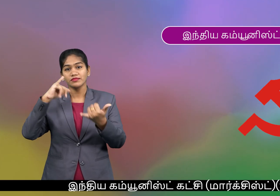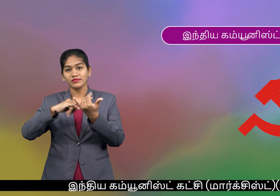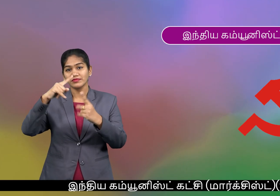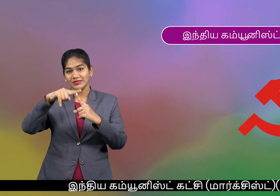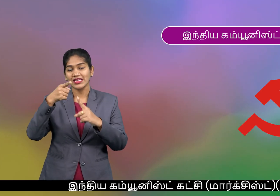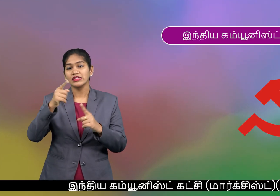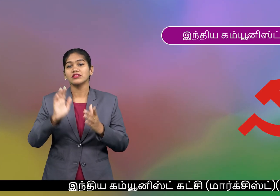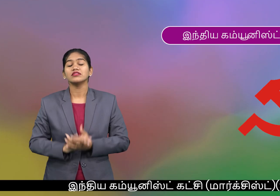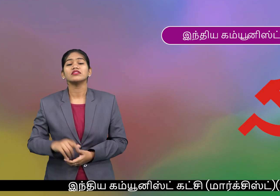எம்.